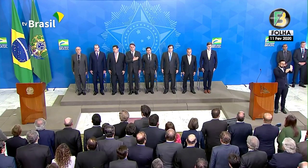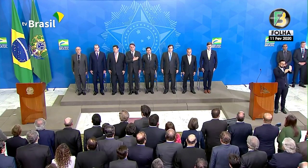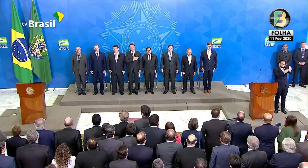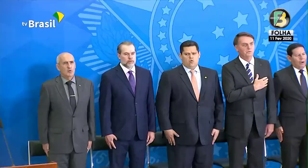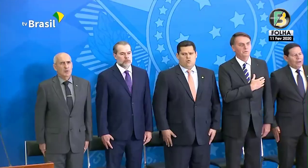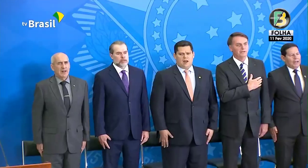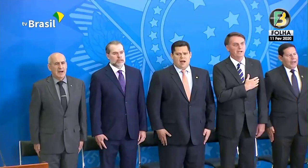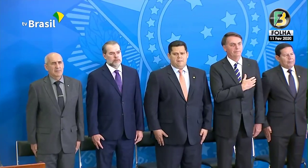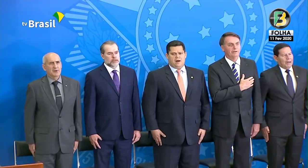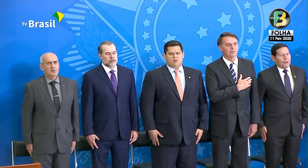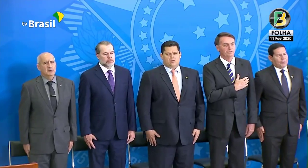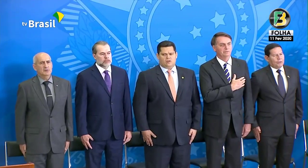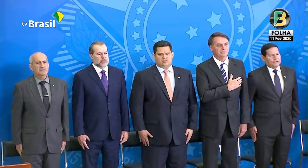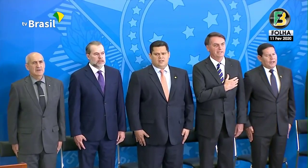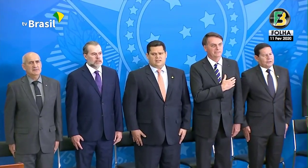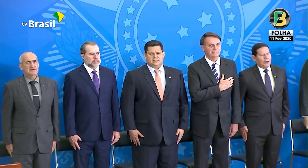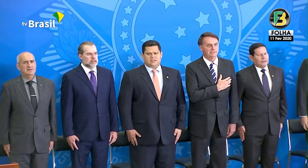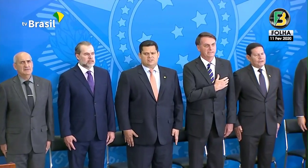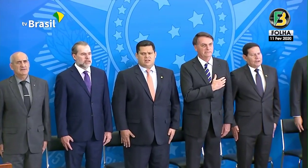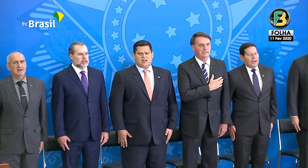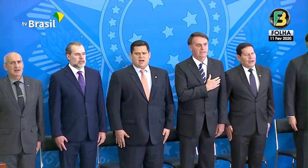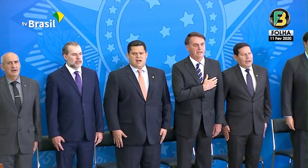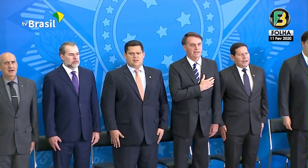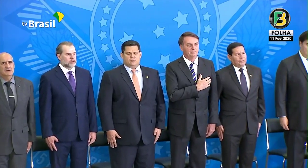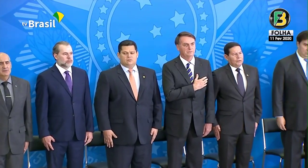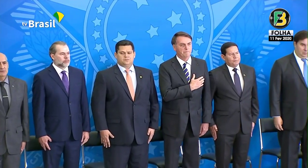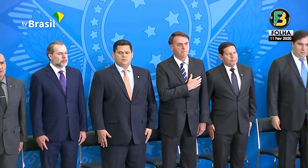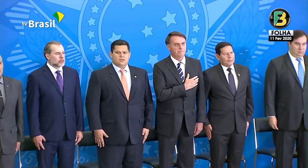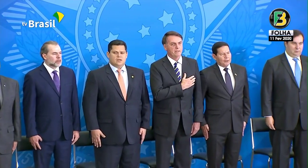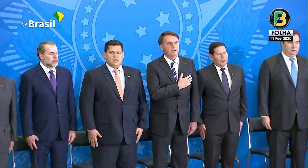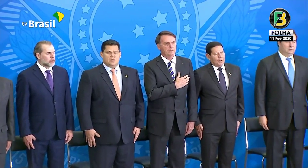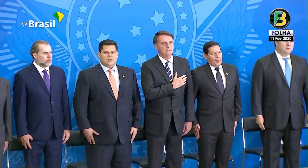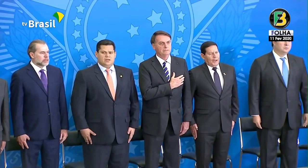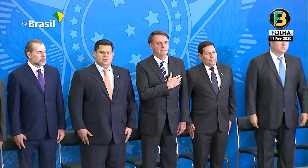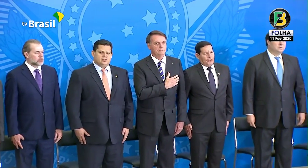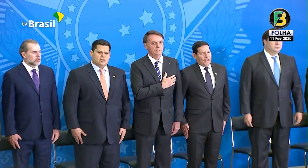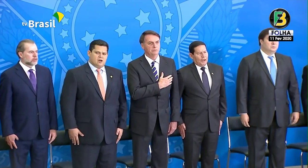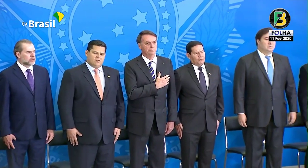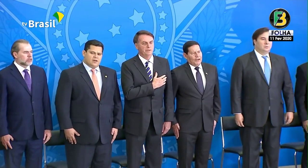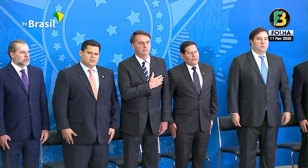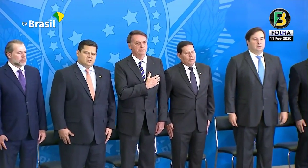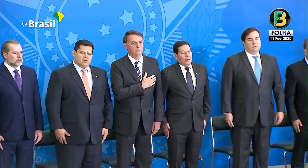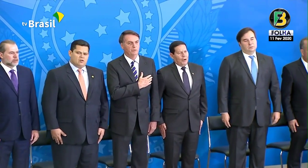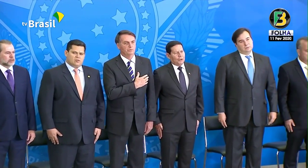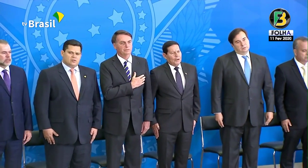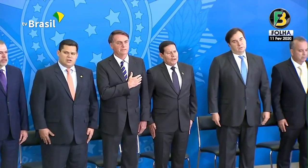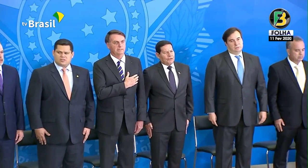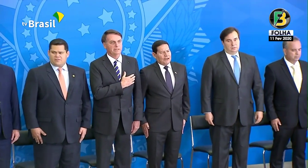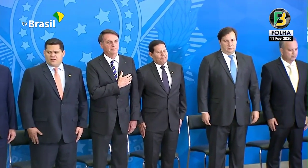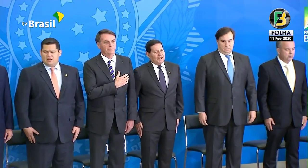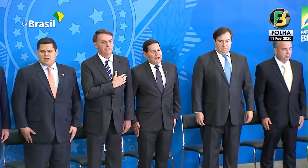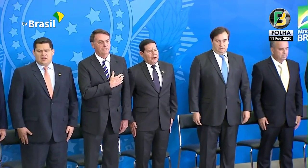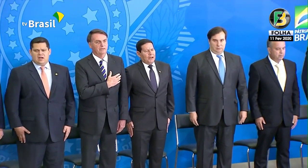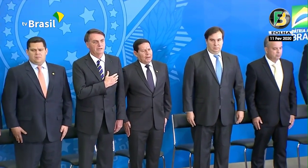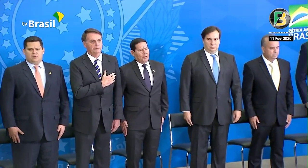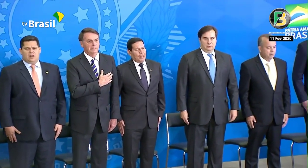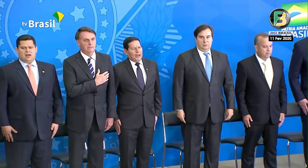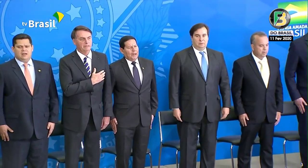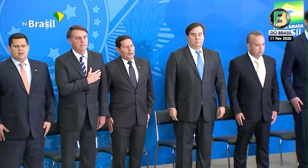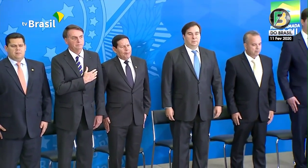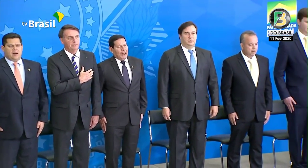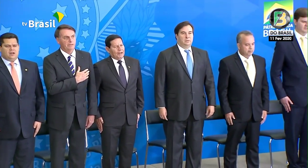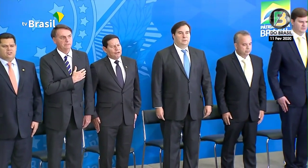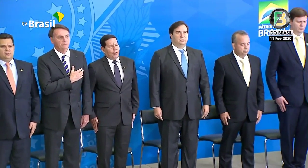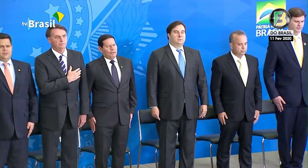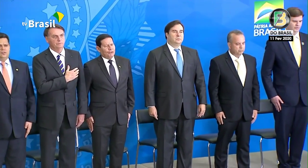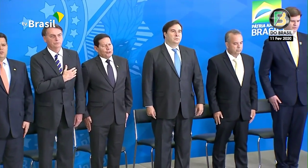símbolo. Olá para o teu templos estrelado, e digam verde louro desta